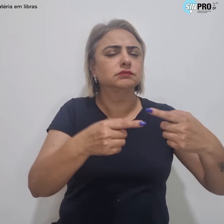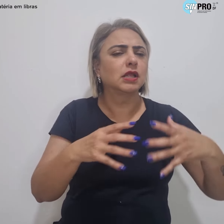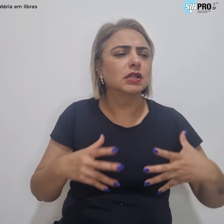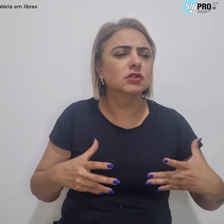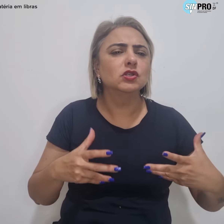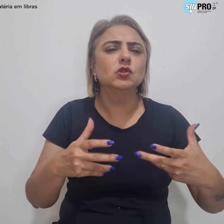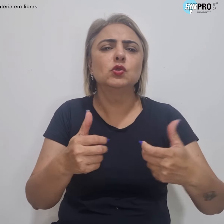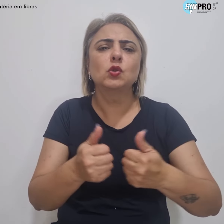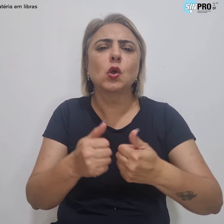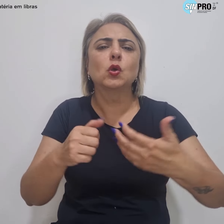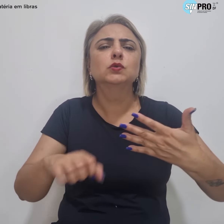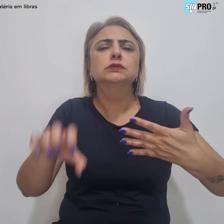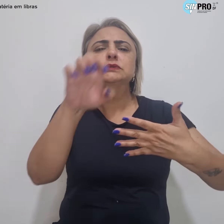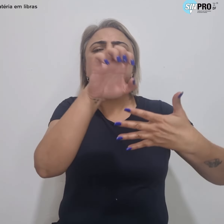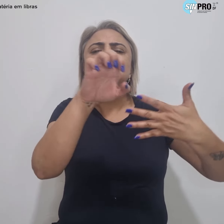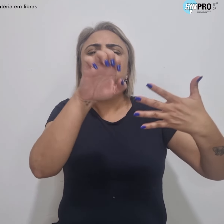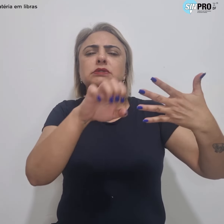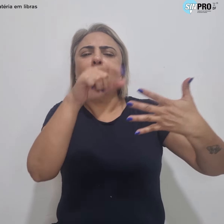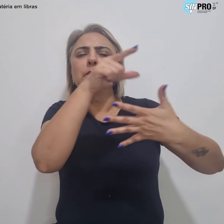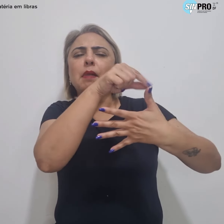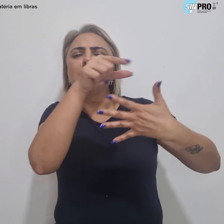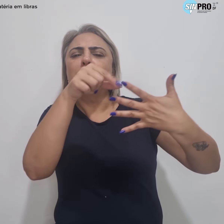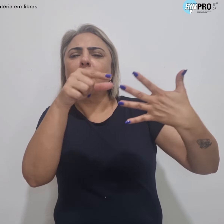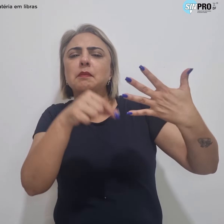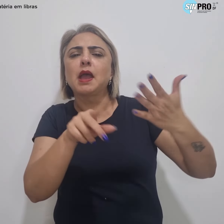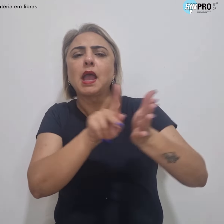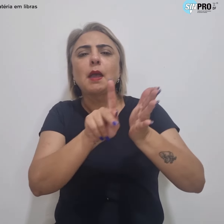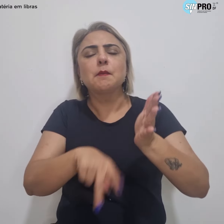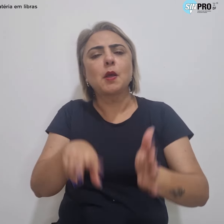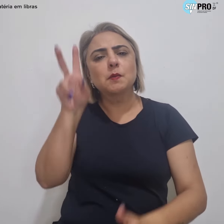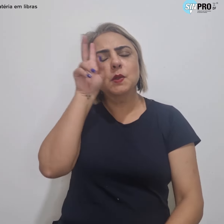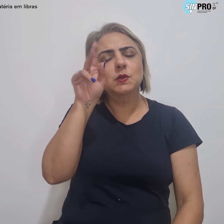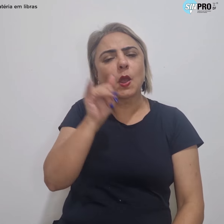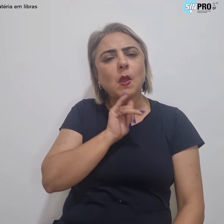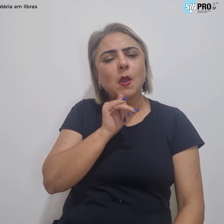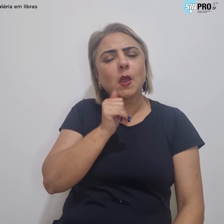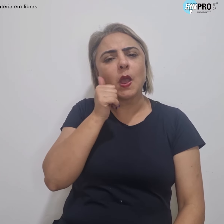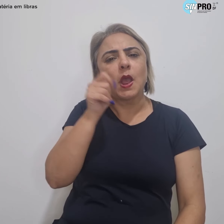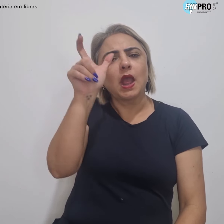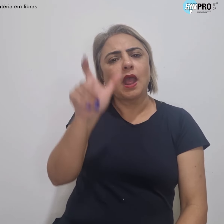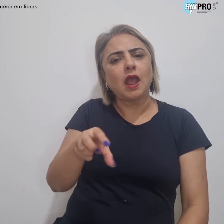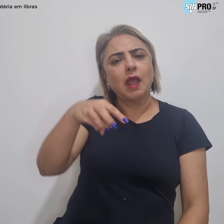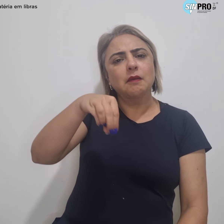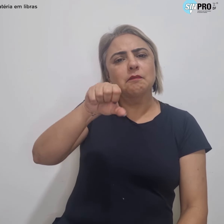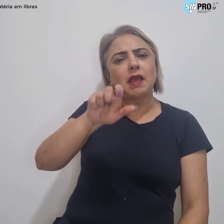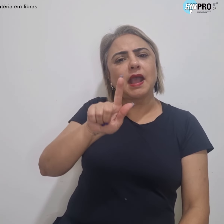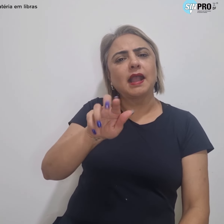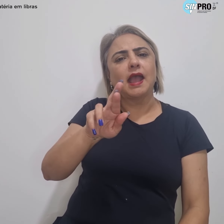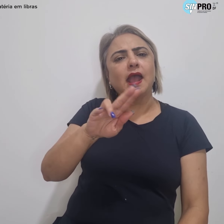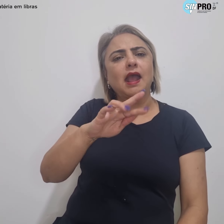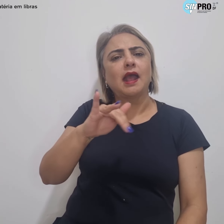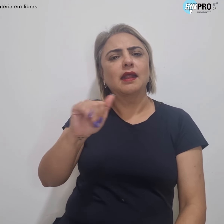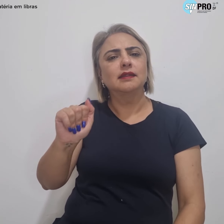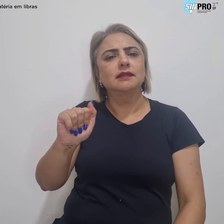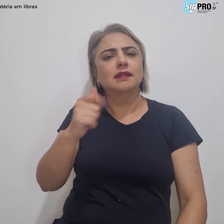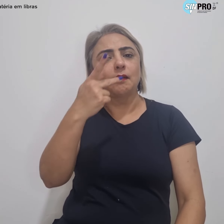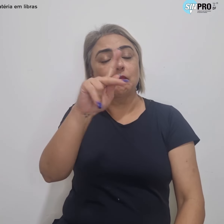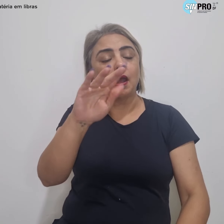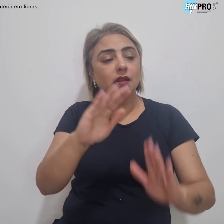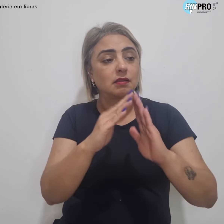esses eixos e da própria história e exemplo de Margarida Alves para as escolas. Este